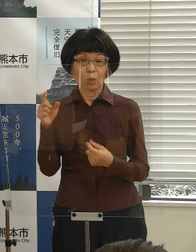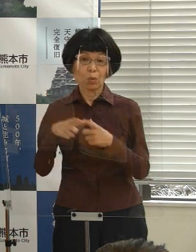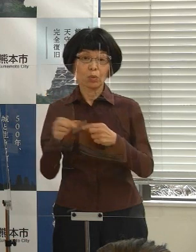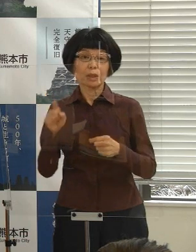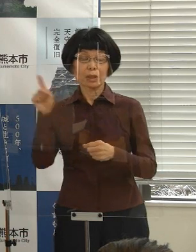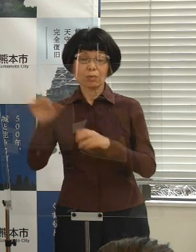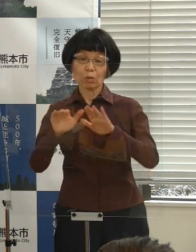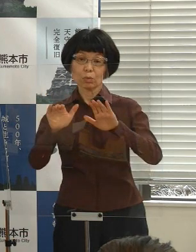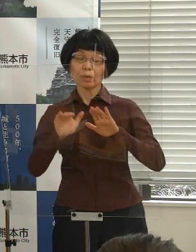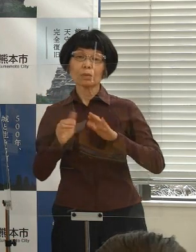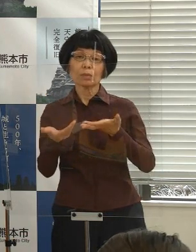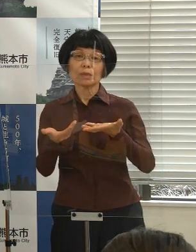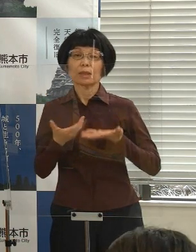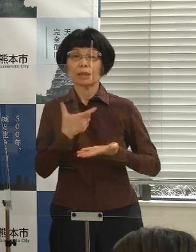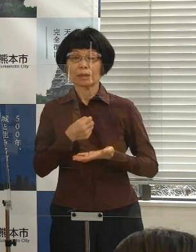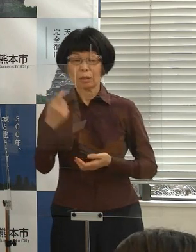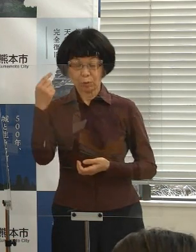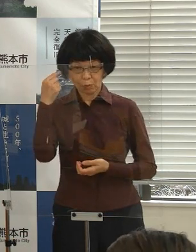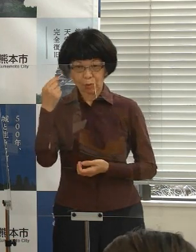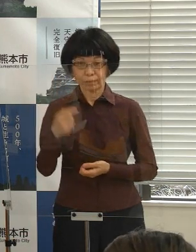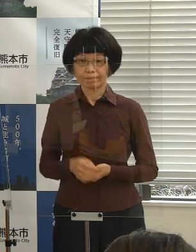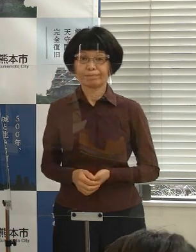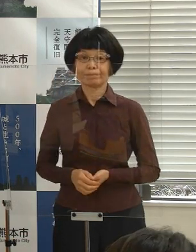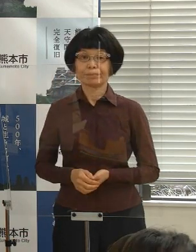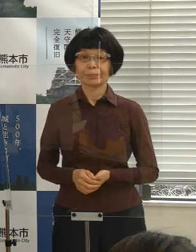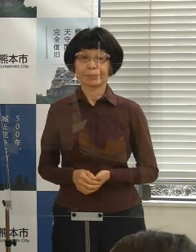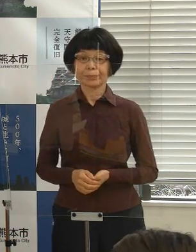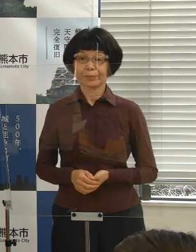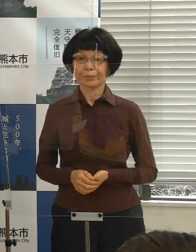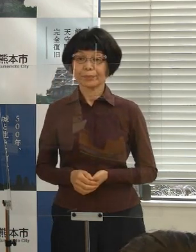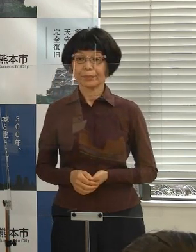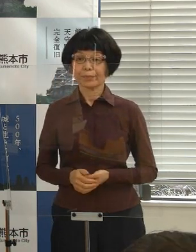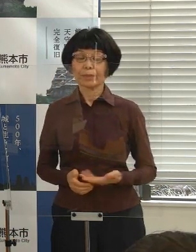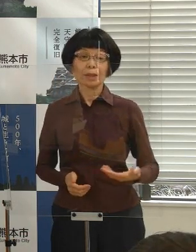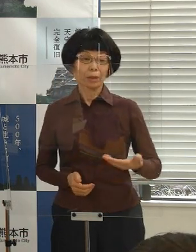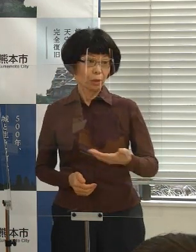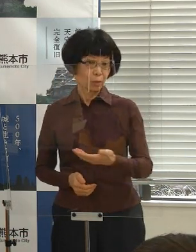。 ありがとうございます。患者さんから以上です。